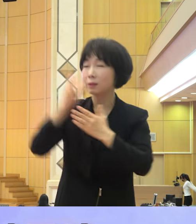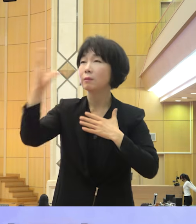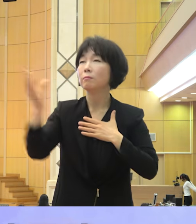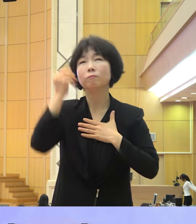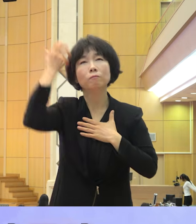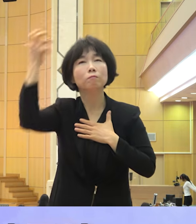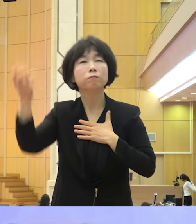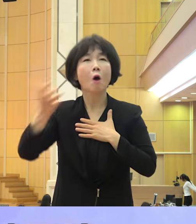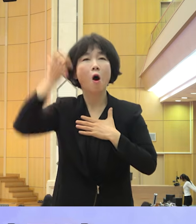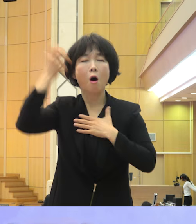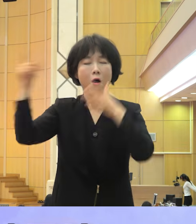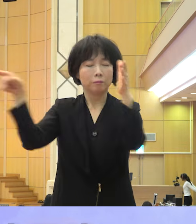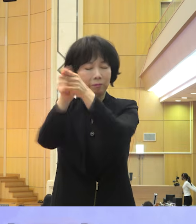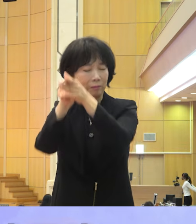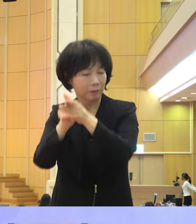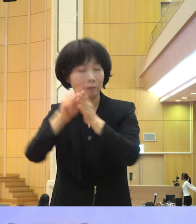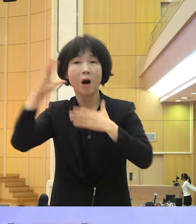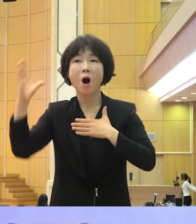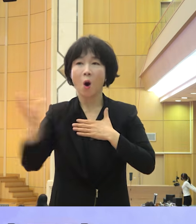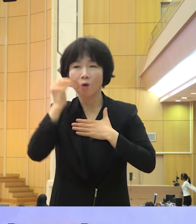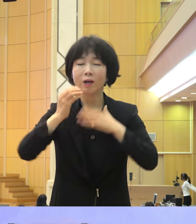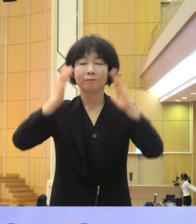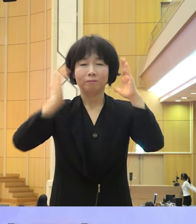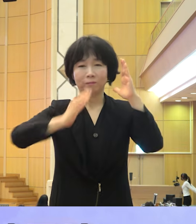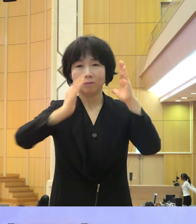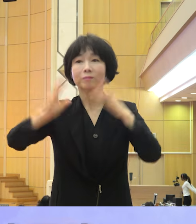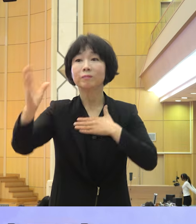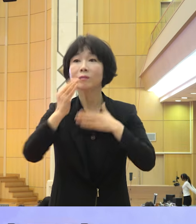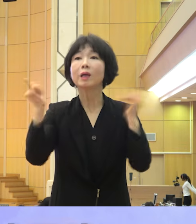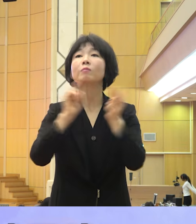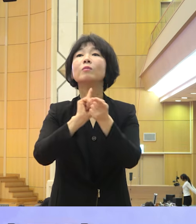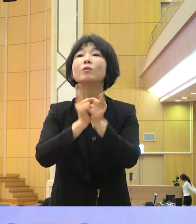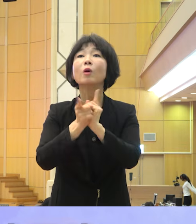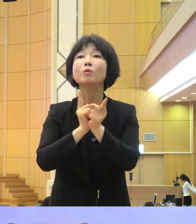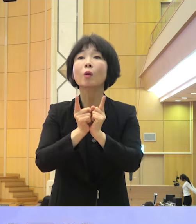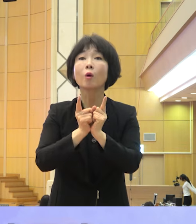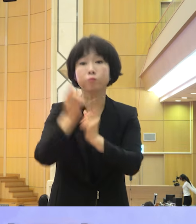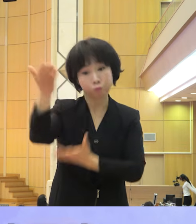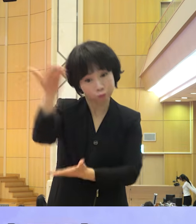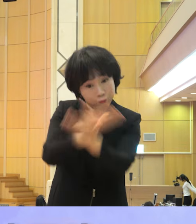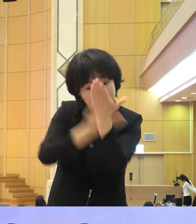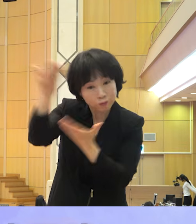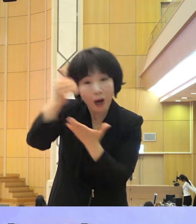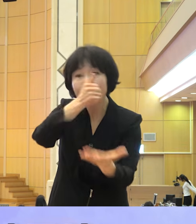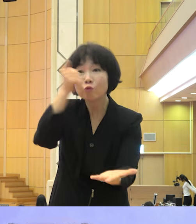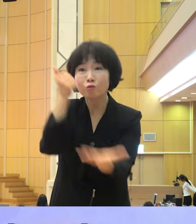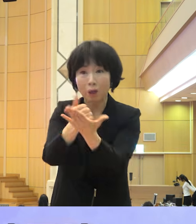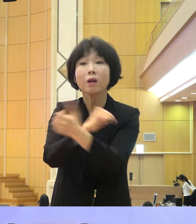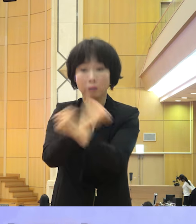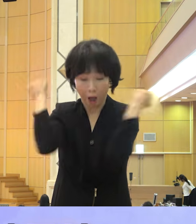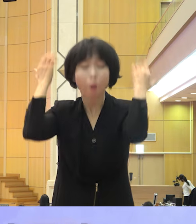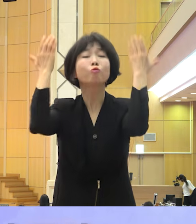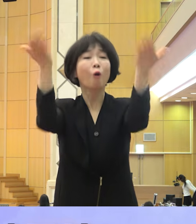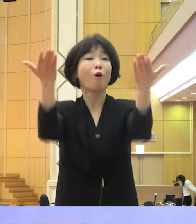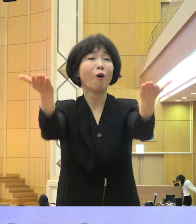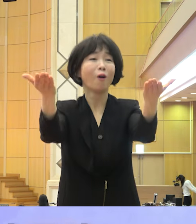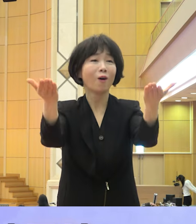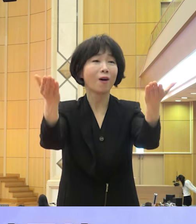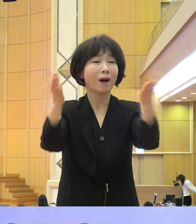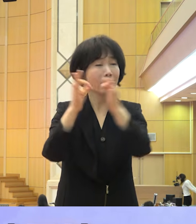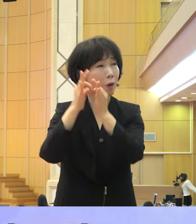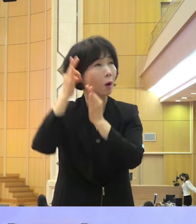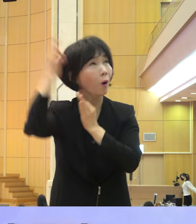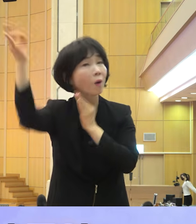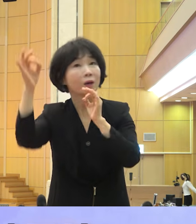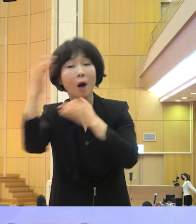오시리라. 성령을 믿사오며 거룩한 공회와 성도가 서로 교통하는 것과 죄를 사하여 주시는